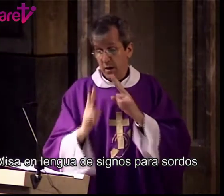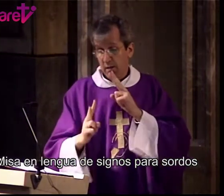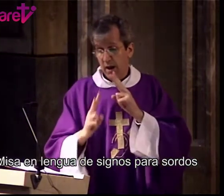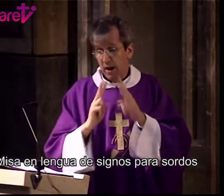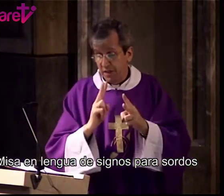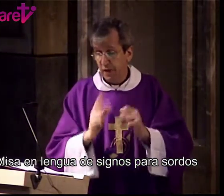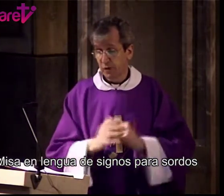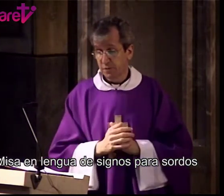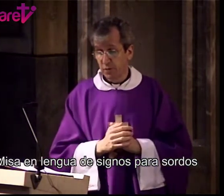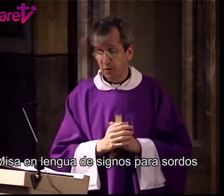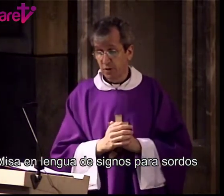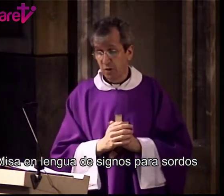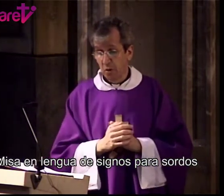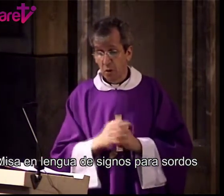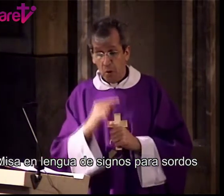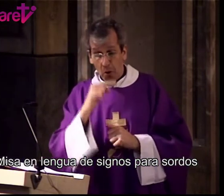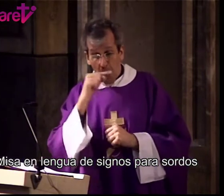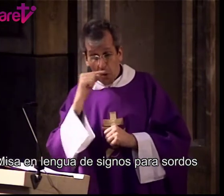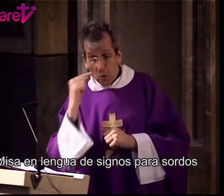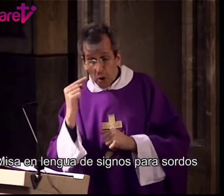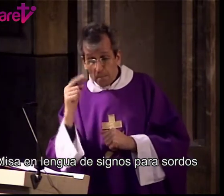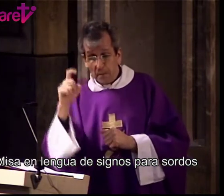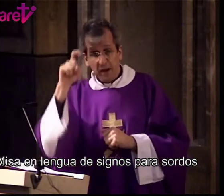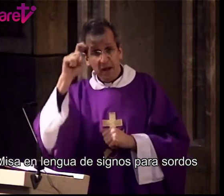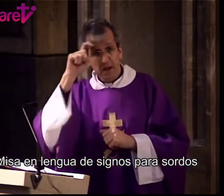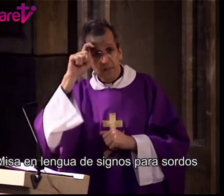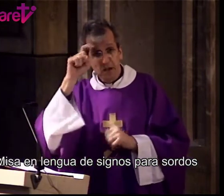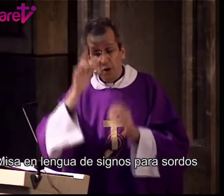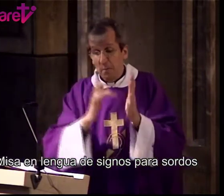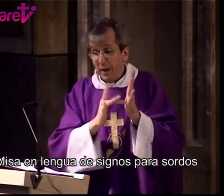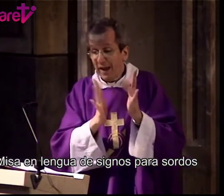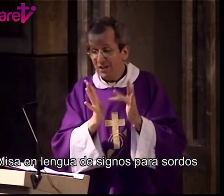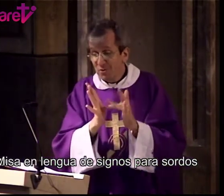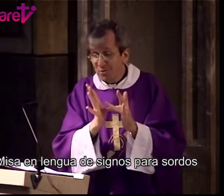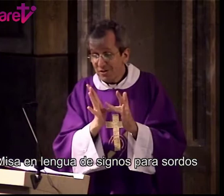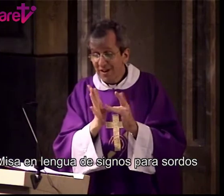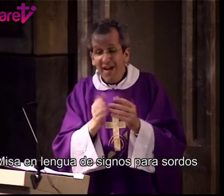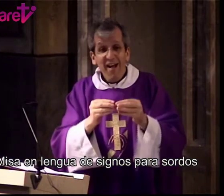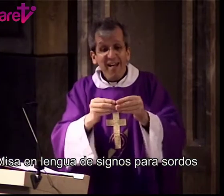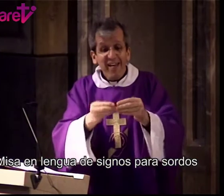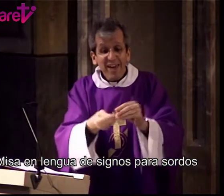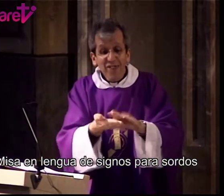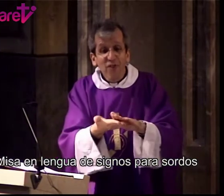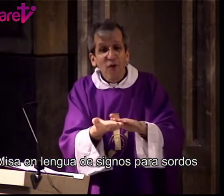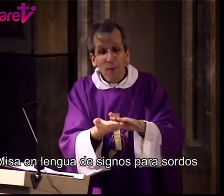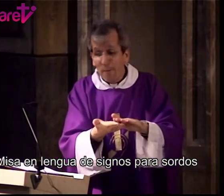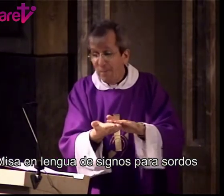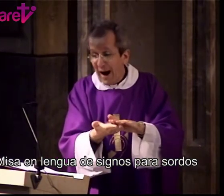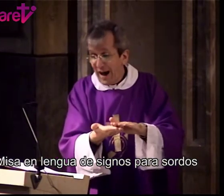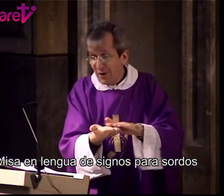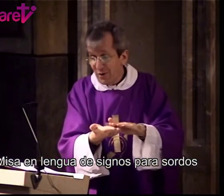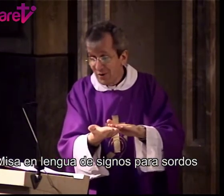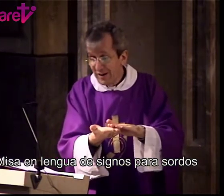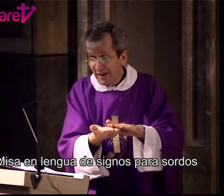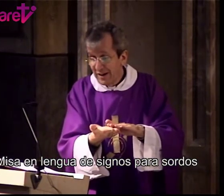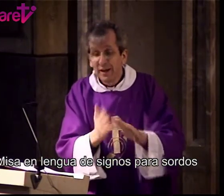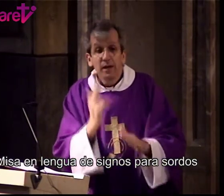El ciego respondió: Un hombre de nombre Jesús hizo barro